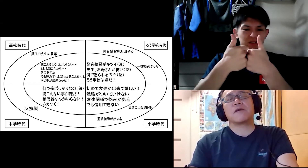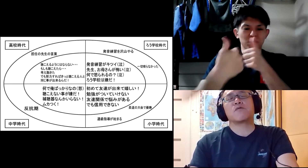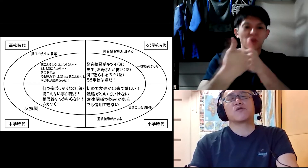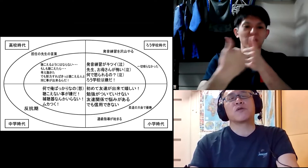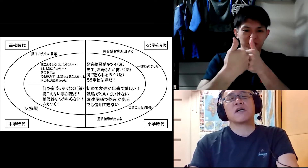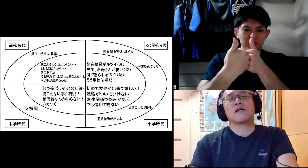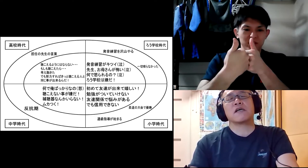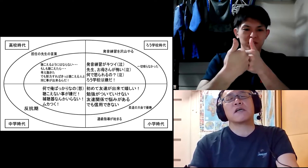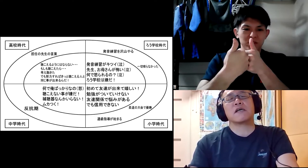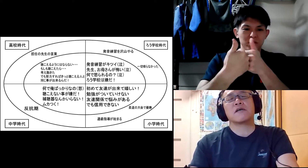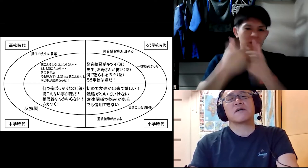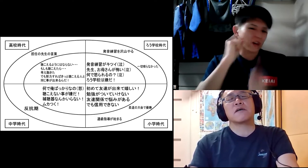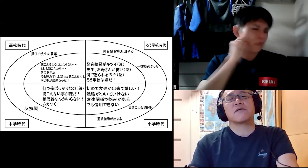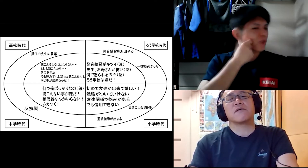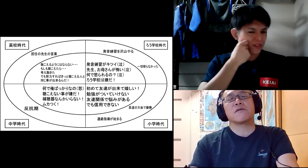悩みの相談